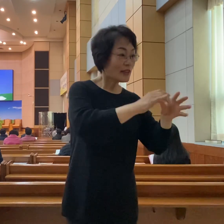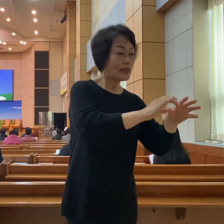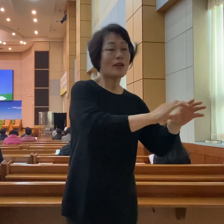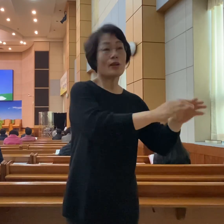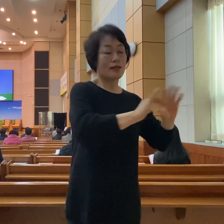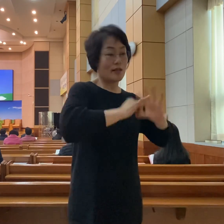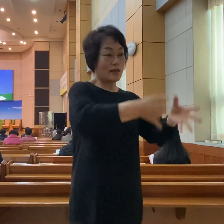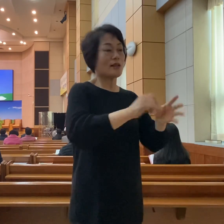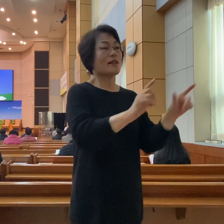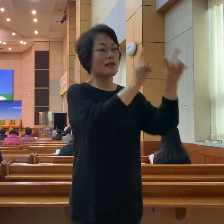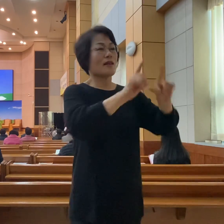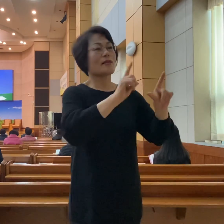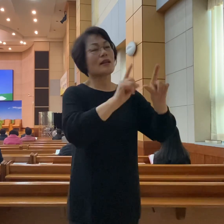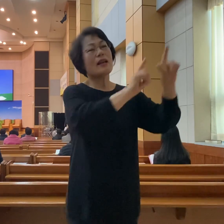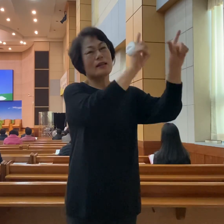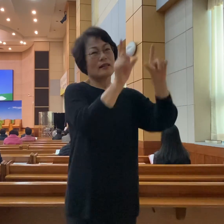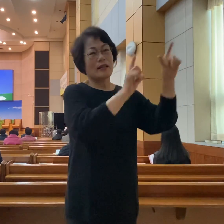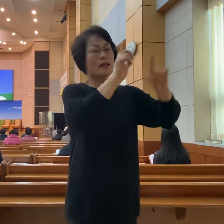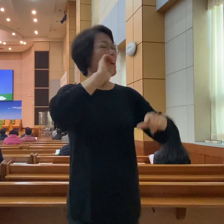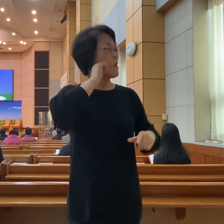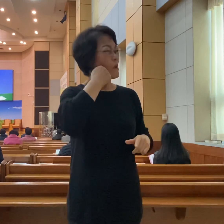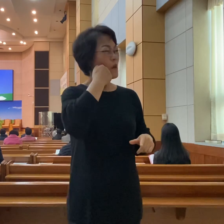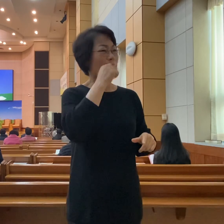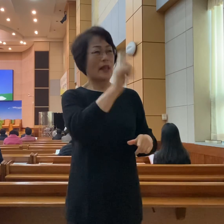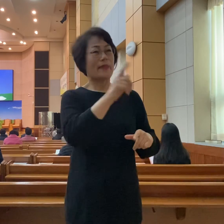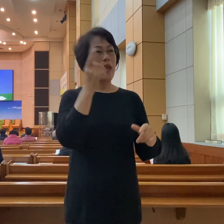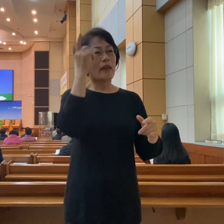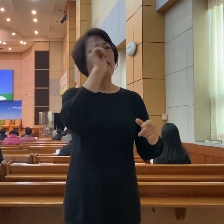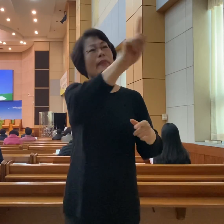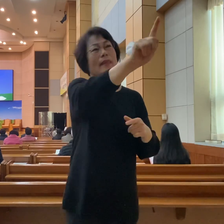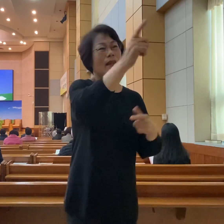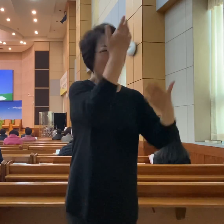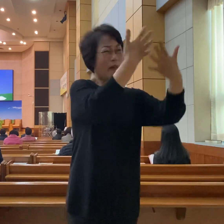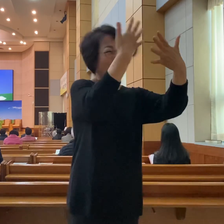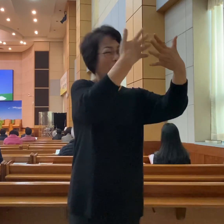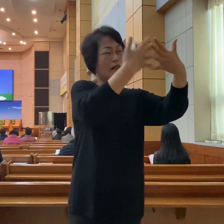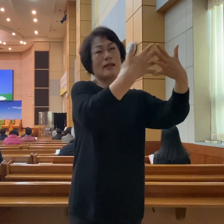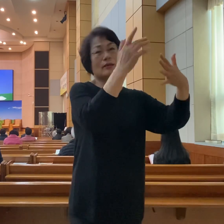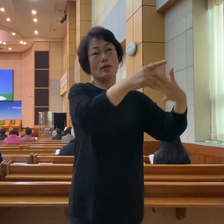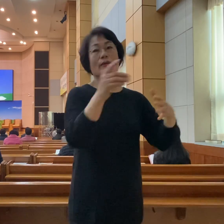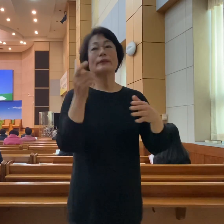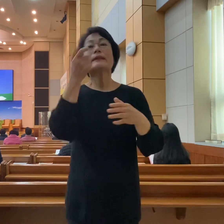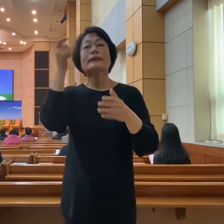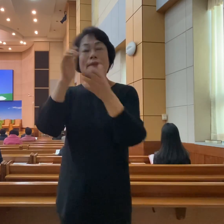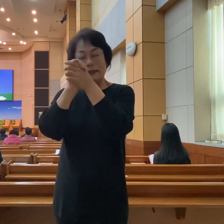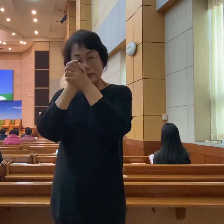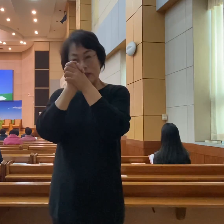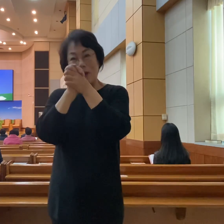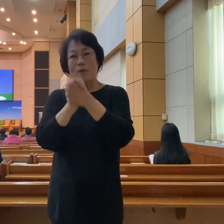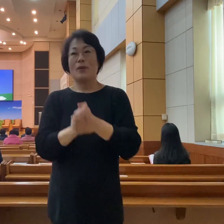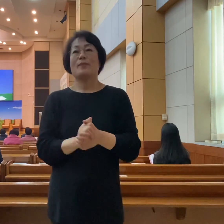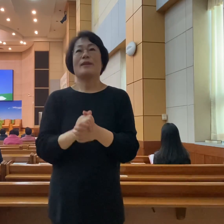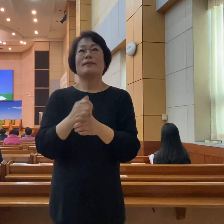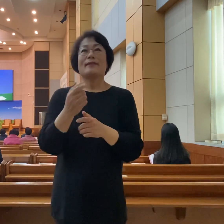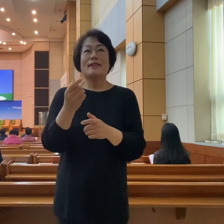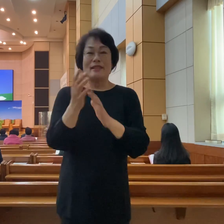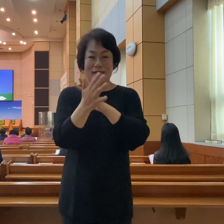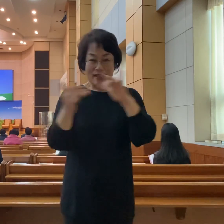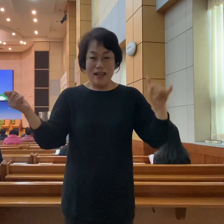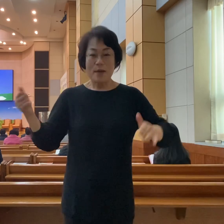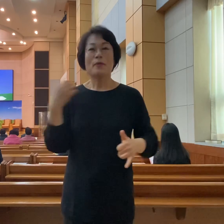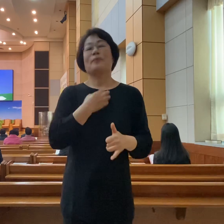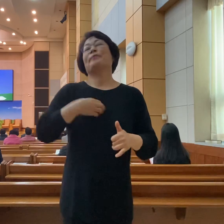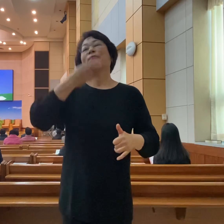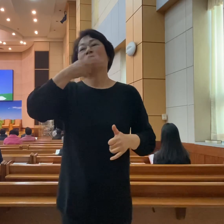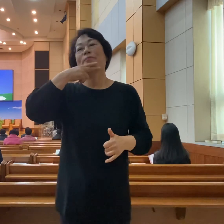어렵고 힘든 삶의 전황 속에서 내일이 불확실한 가운데에서도 기도하는 사람은 조금도 염려 안 되는